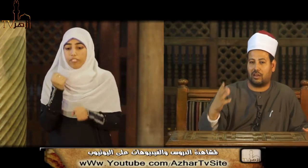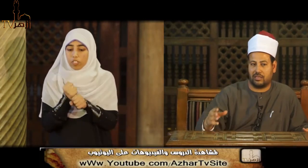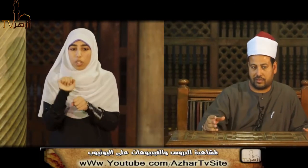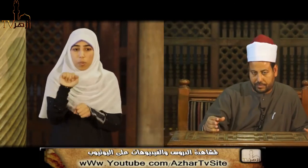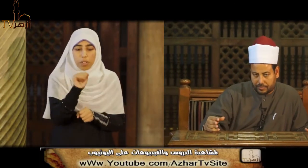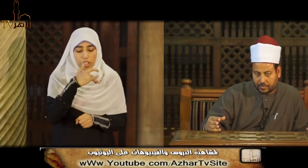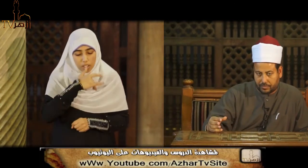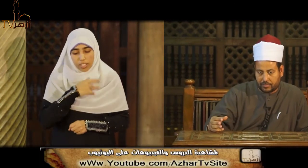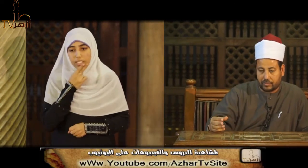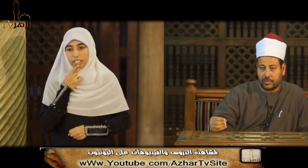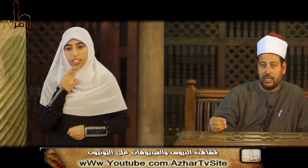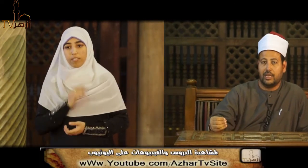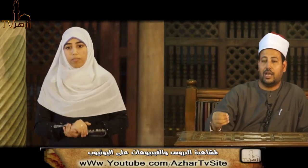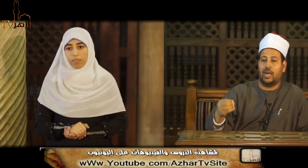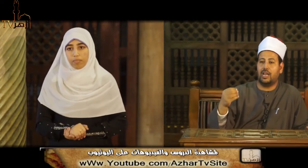هو الإخلاص؟